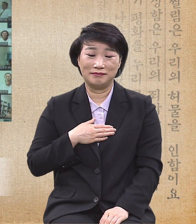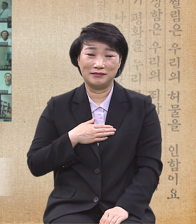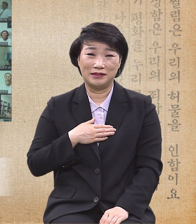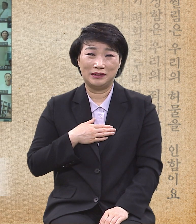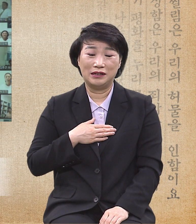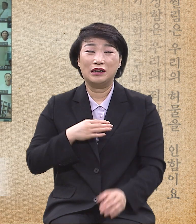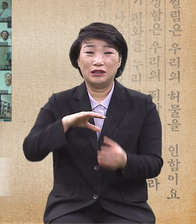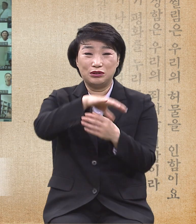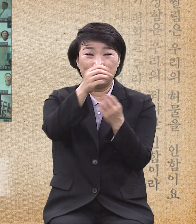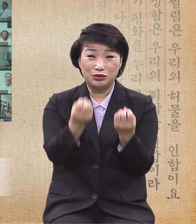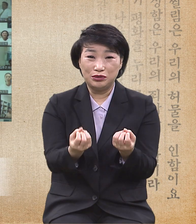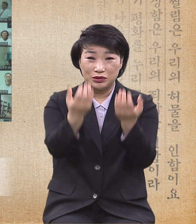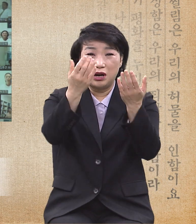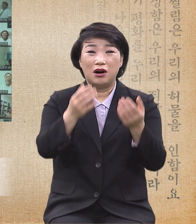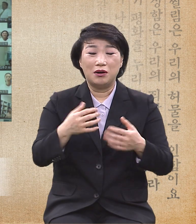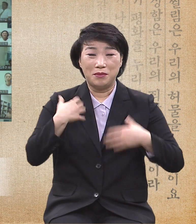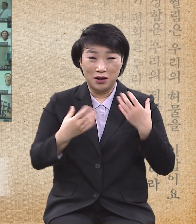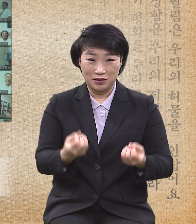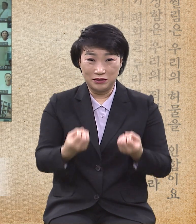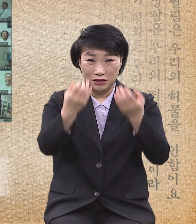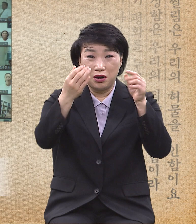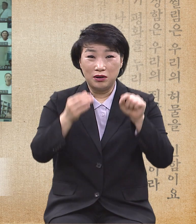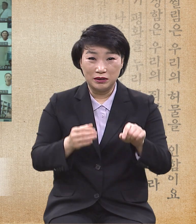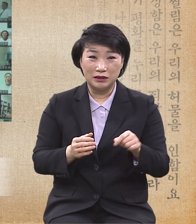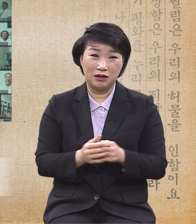이 추석이라는 명절이라는